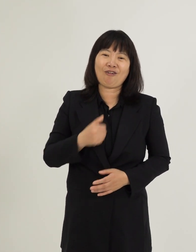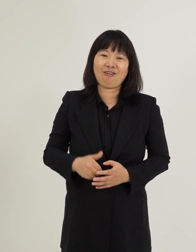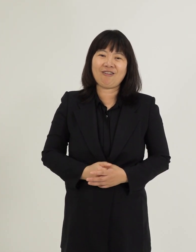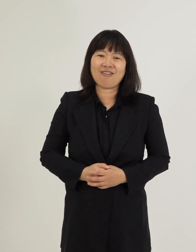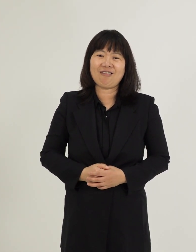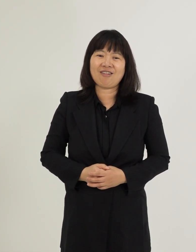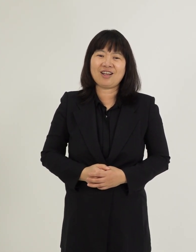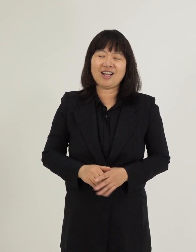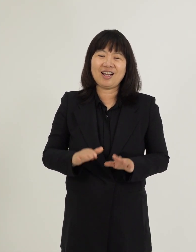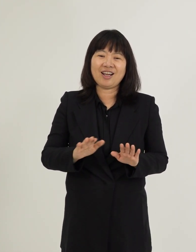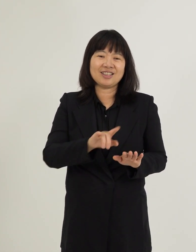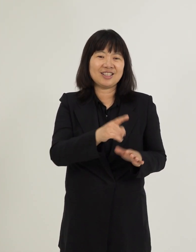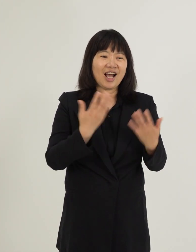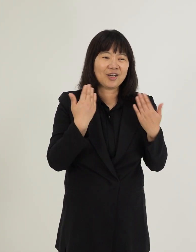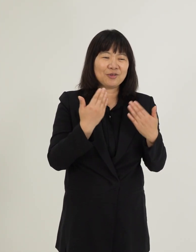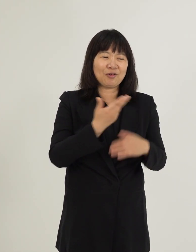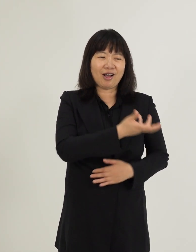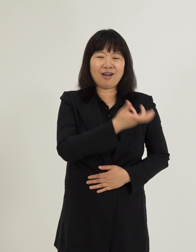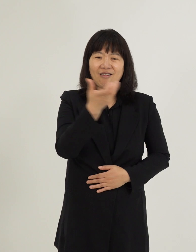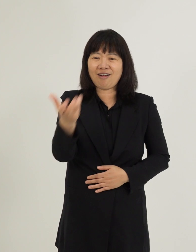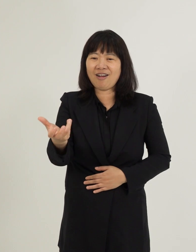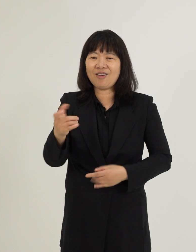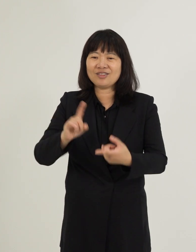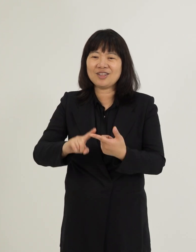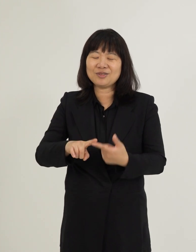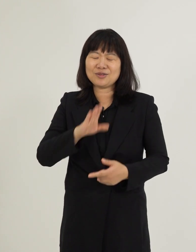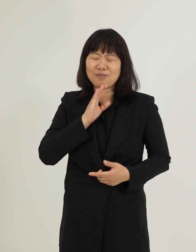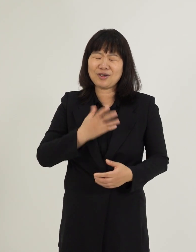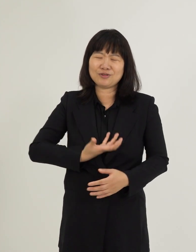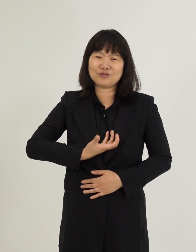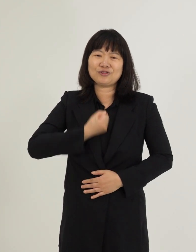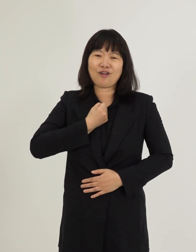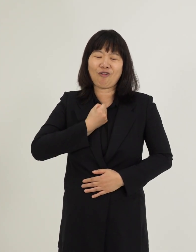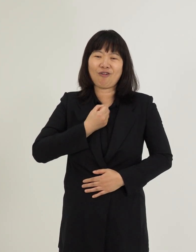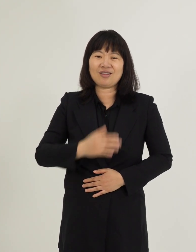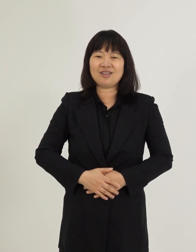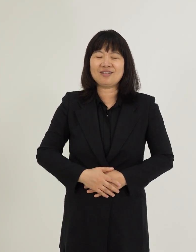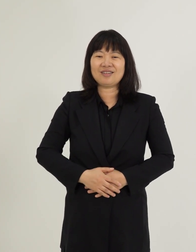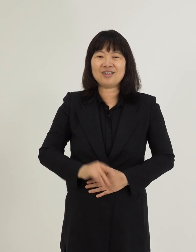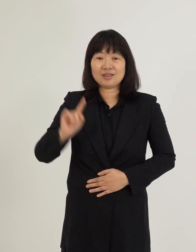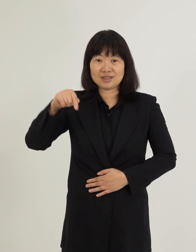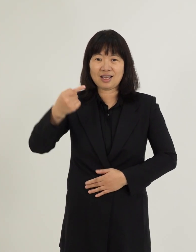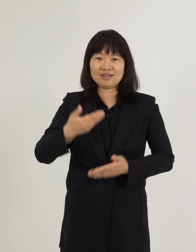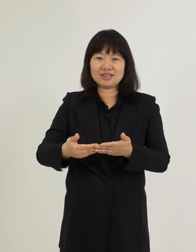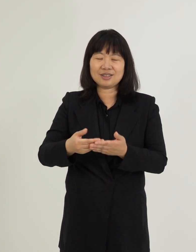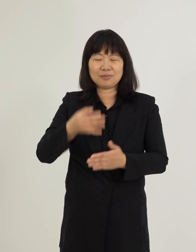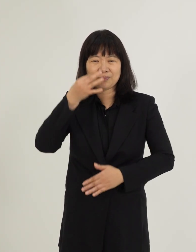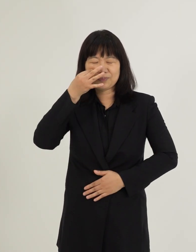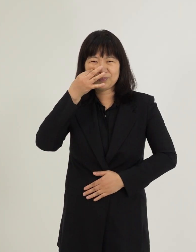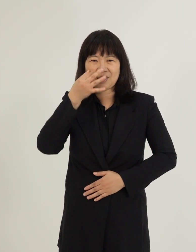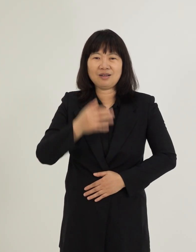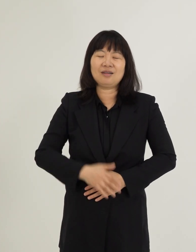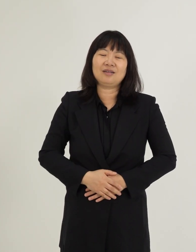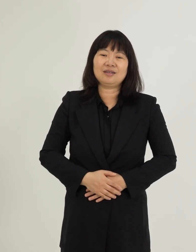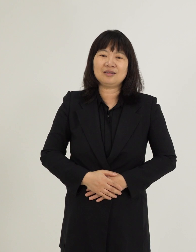이 행동에 대해서. 다음 그림을 좀 볼까요?